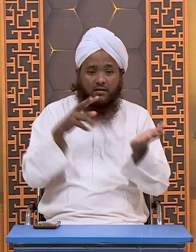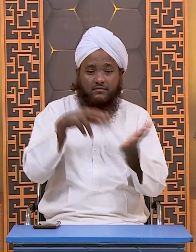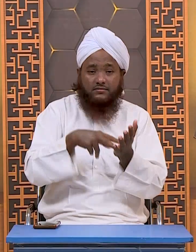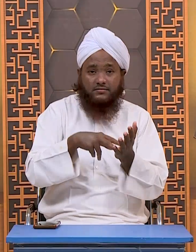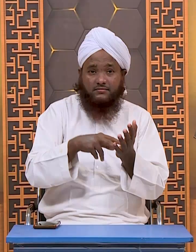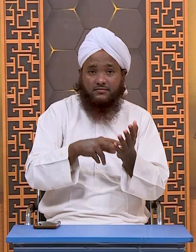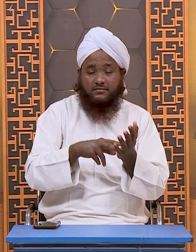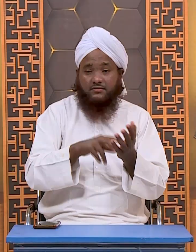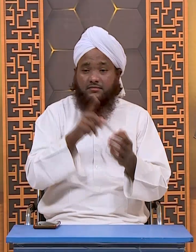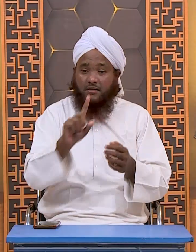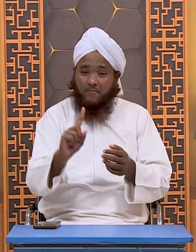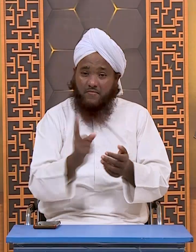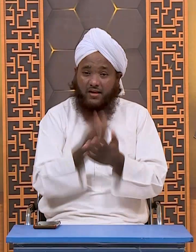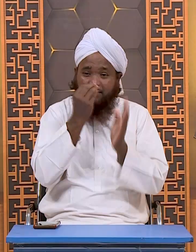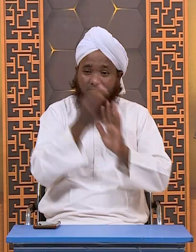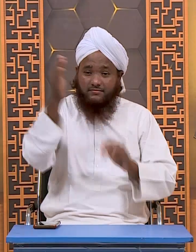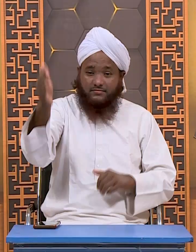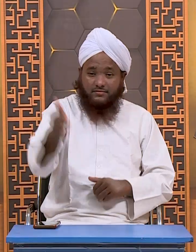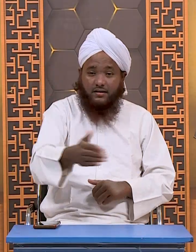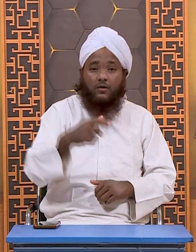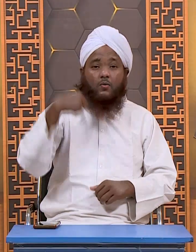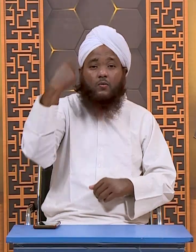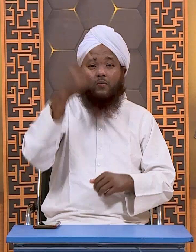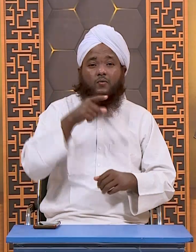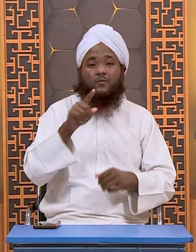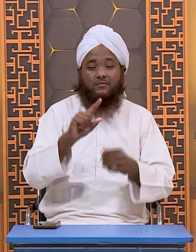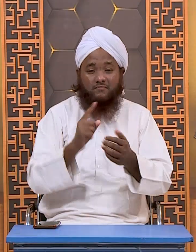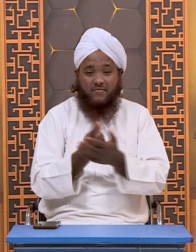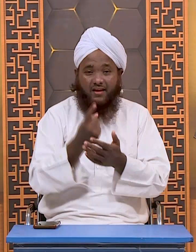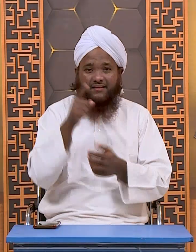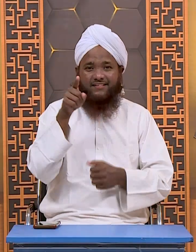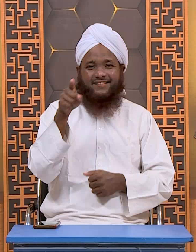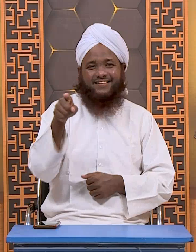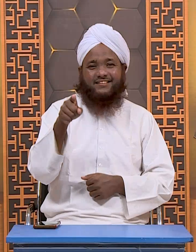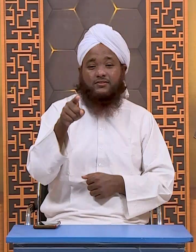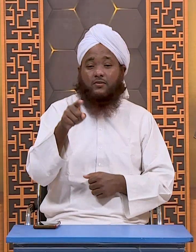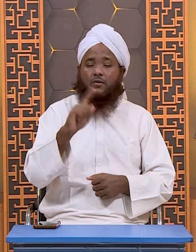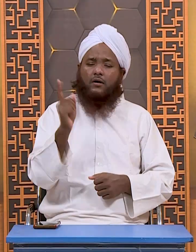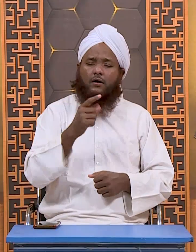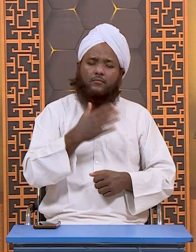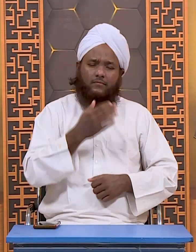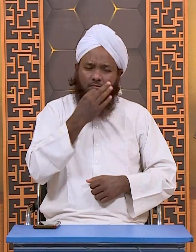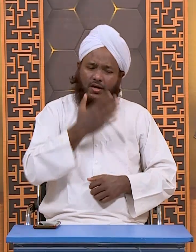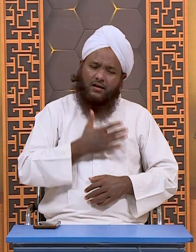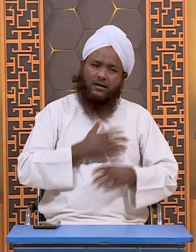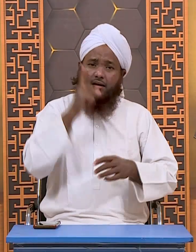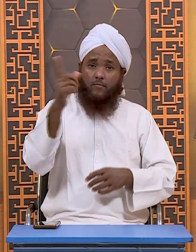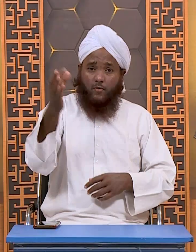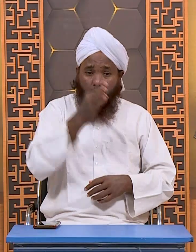پہلے جنت میں بلایا جائے گا، اللہ اکبر، وہ کون ہوں گے؟ فرمایا جو ہر حال میں اللہ پاک کا شکر ادا